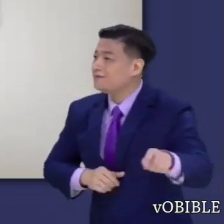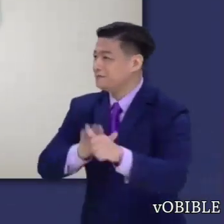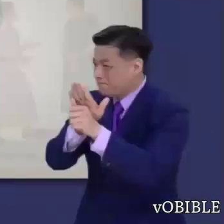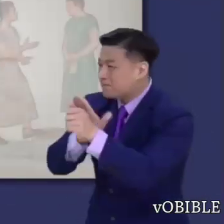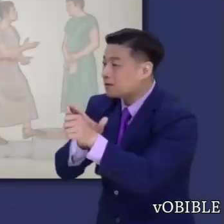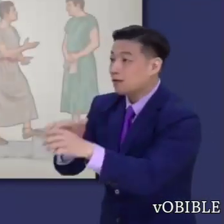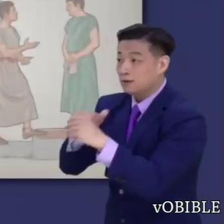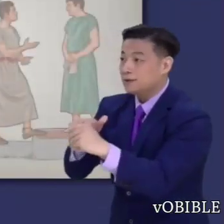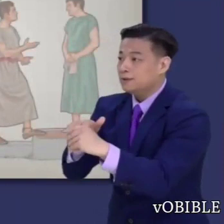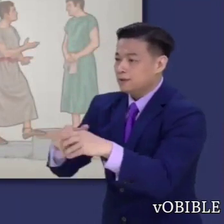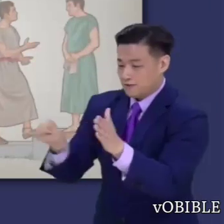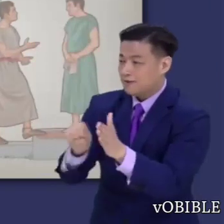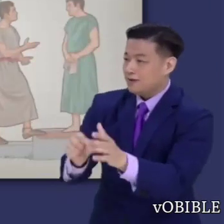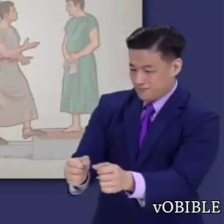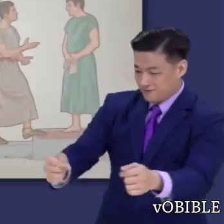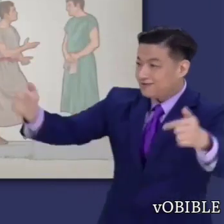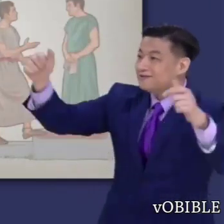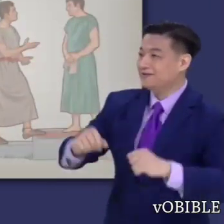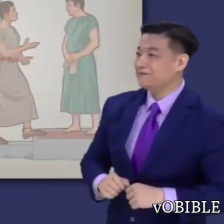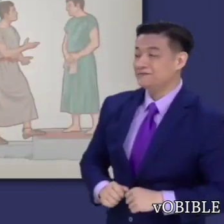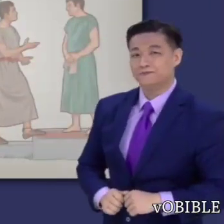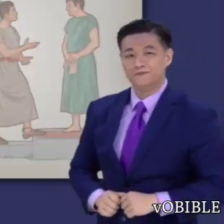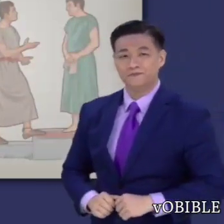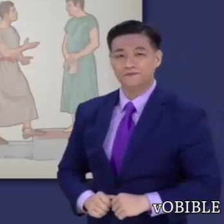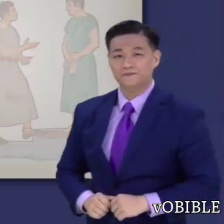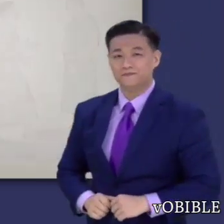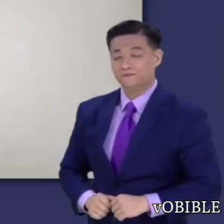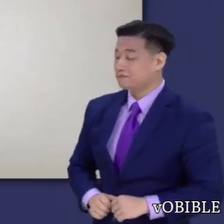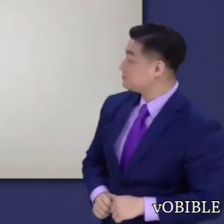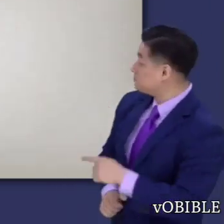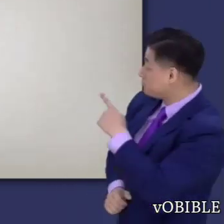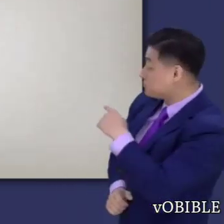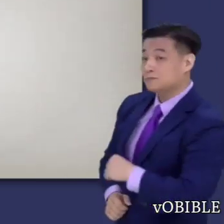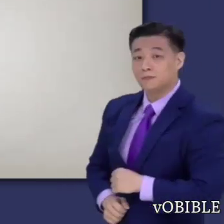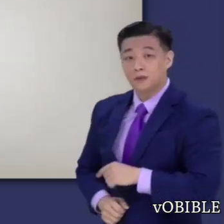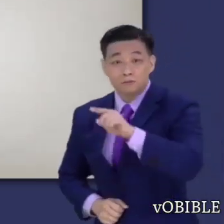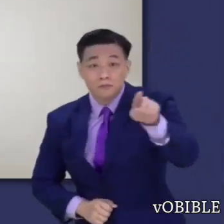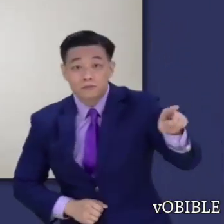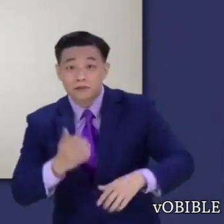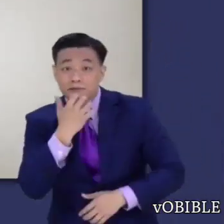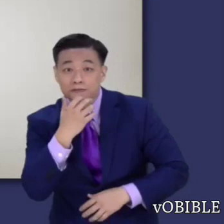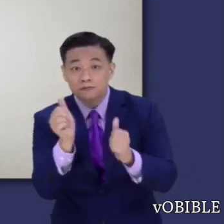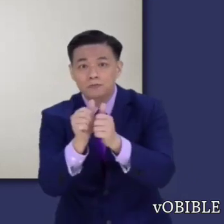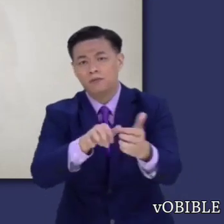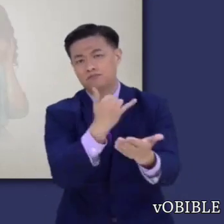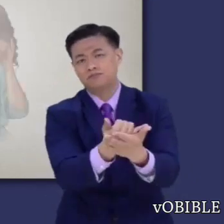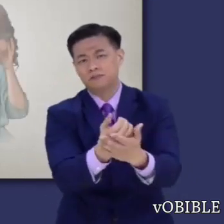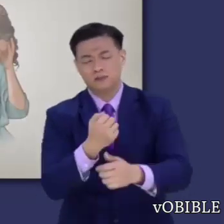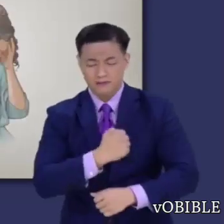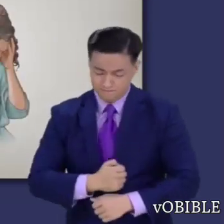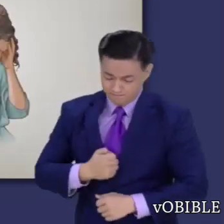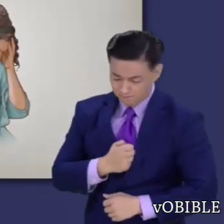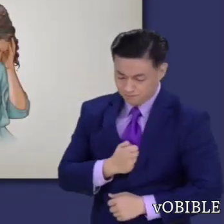提摩太回来告诉保罗，会众充满信心和爱心。第四章，保罗用耶